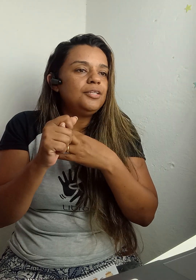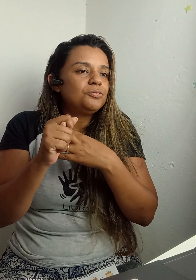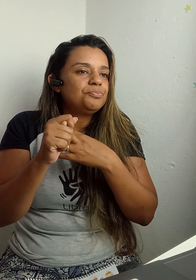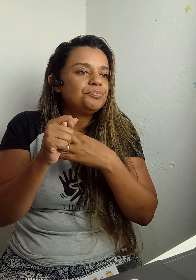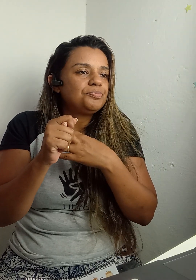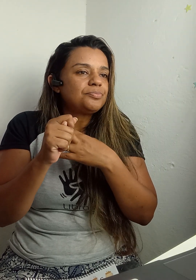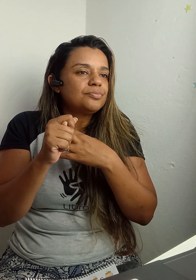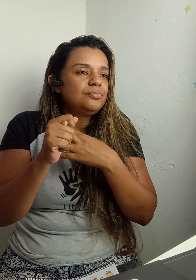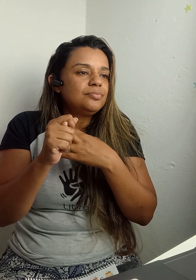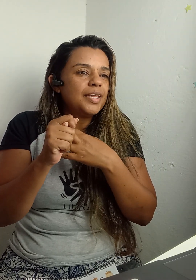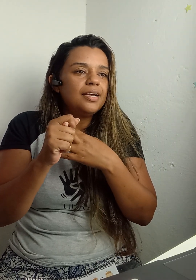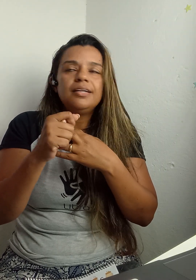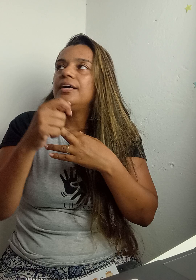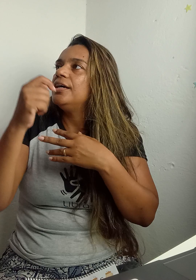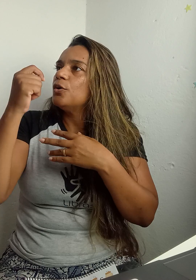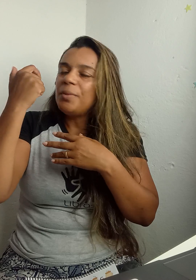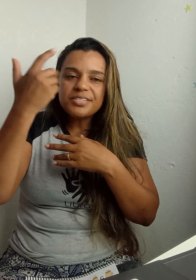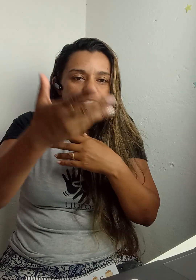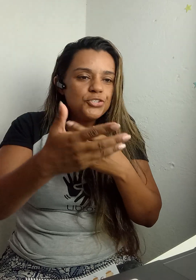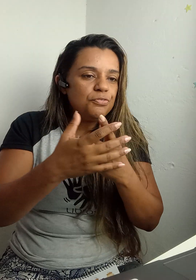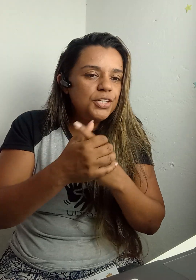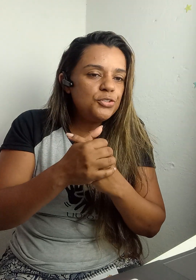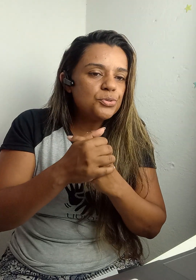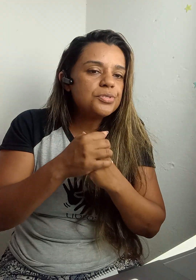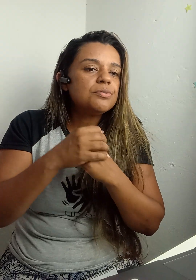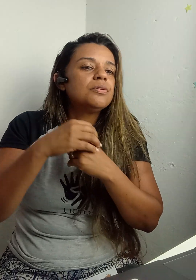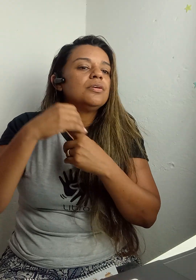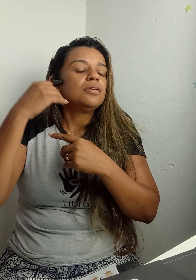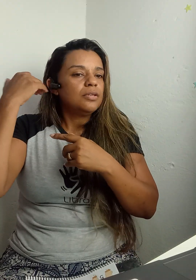caderninho, tá? Começa a assistir vídeos,